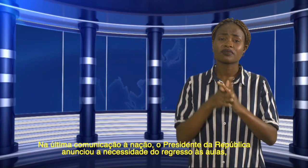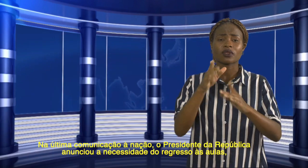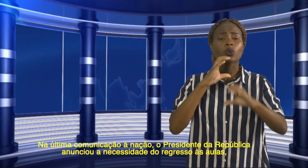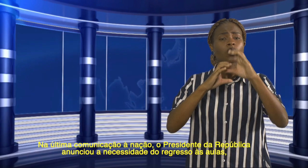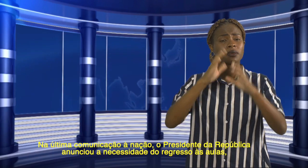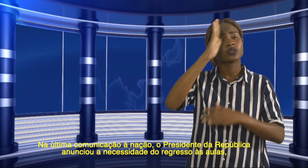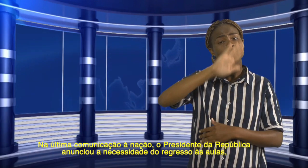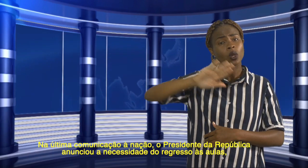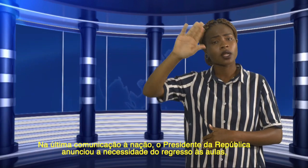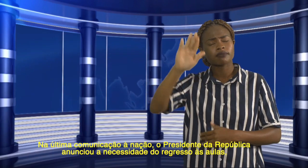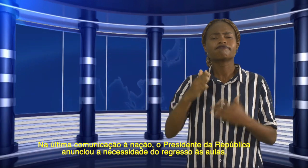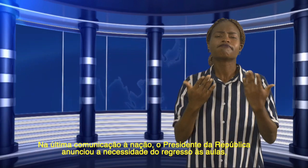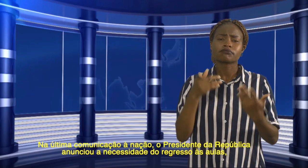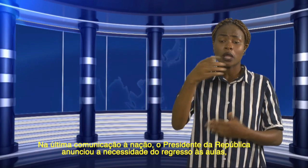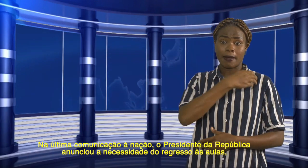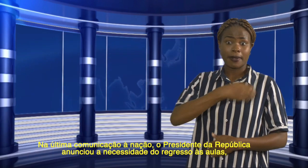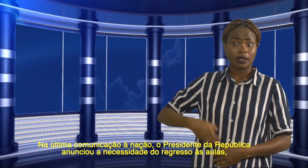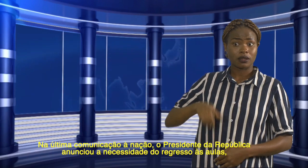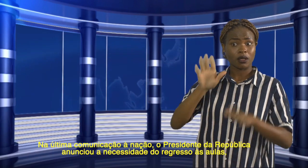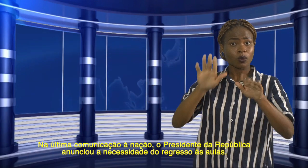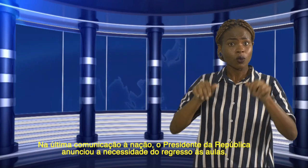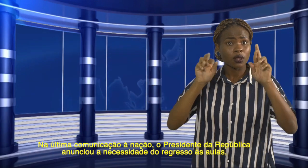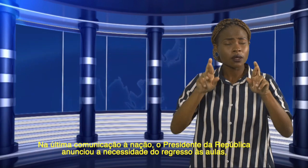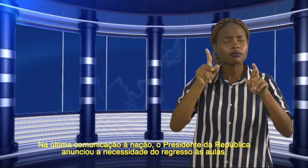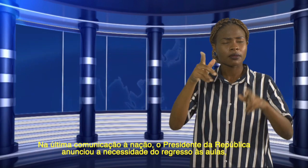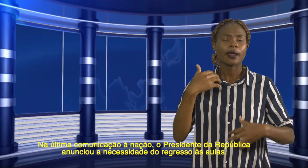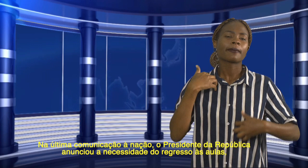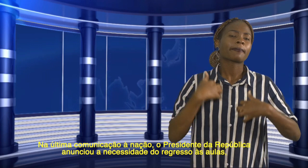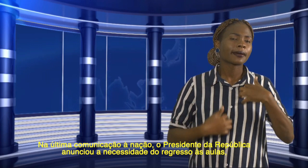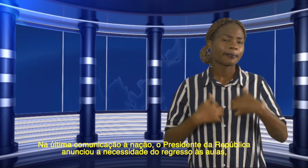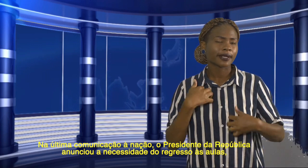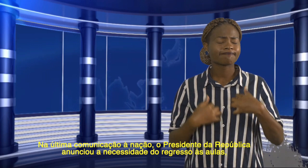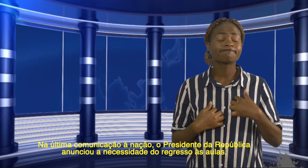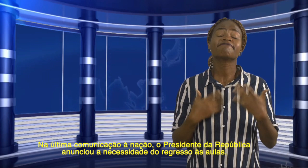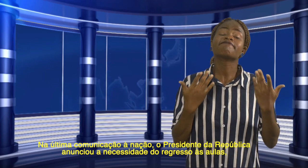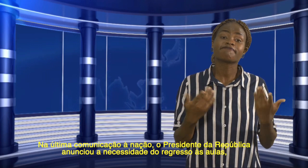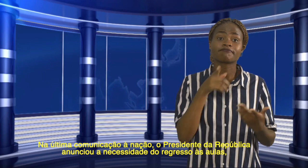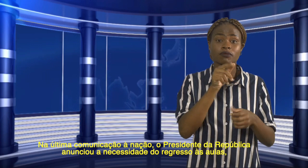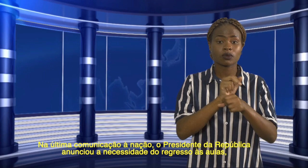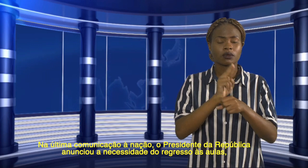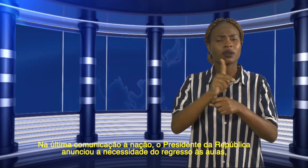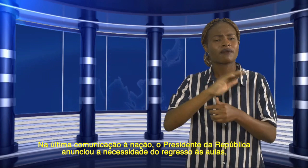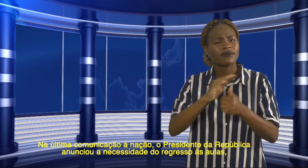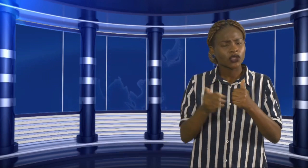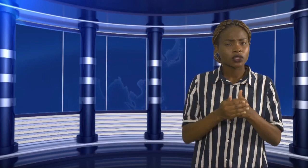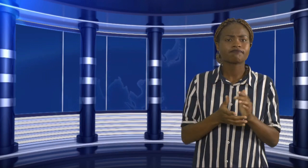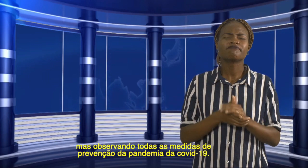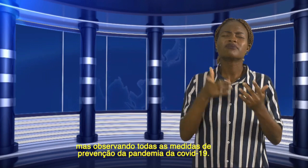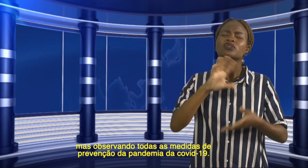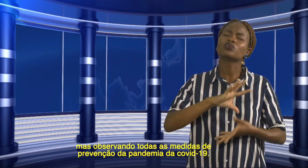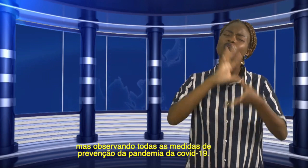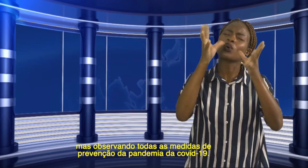Na última comunicação à nação, o Presidente da República anunciou a necessidade do regresso às aulas,